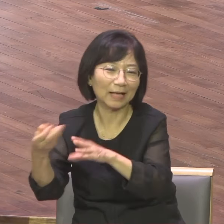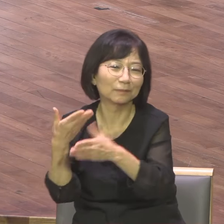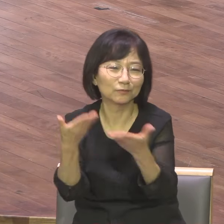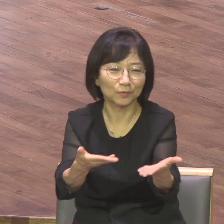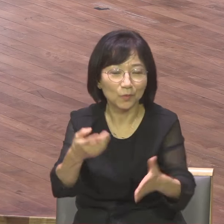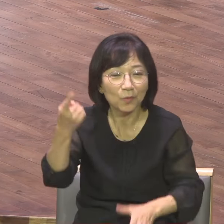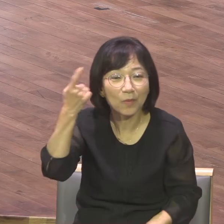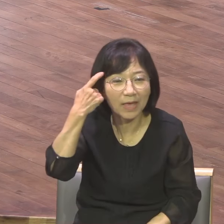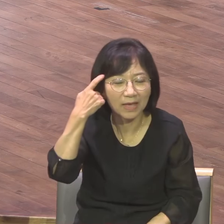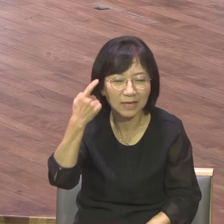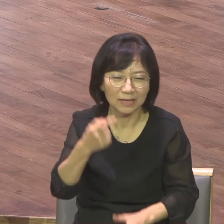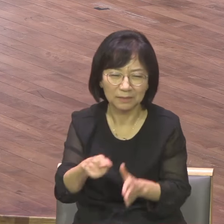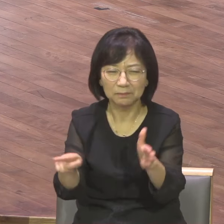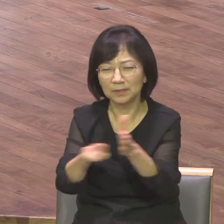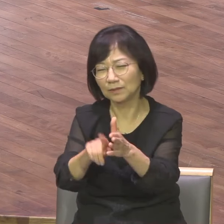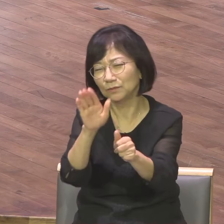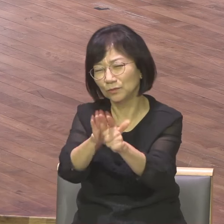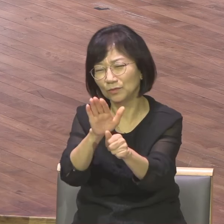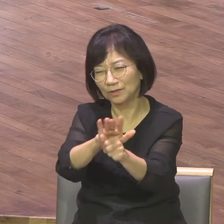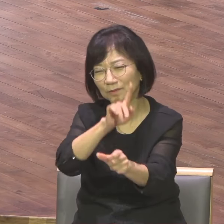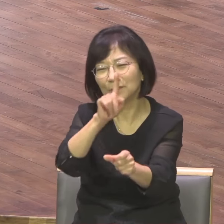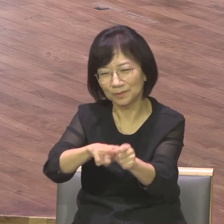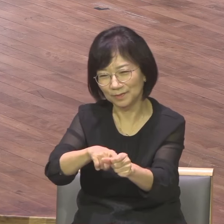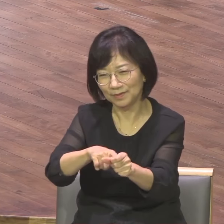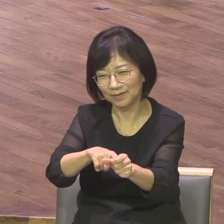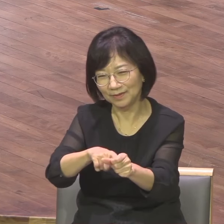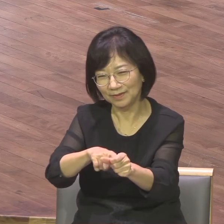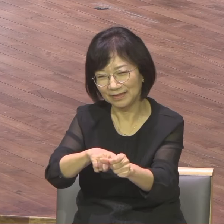있도록 해주는 경우가 있어요.